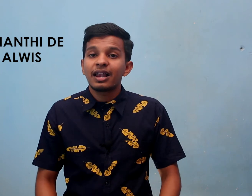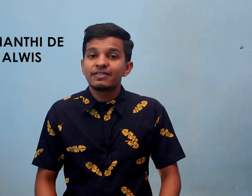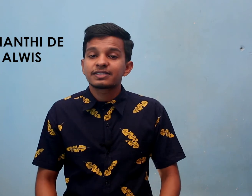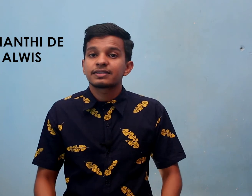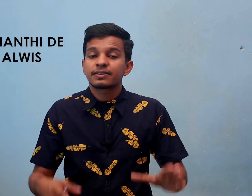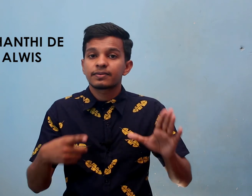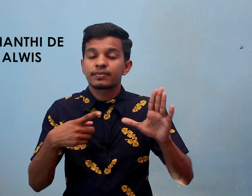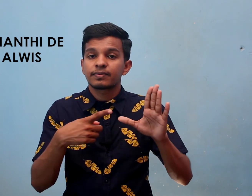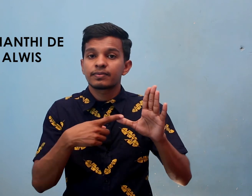අල්විස්.